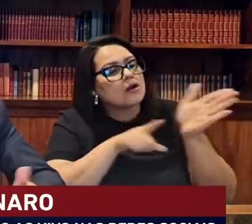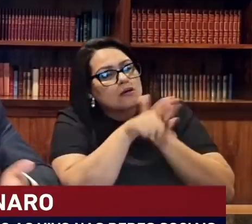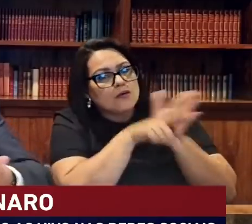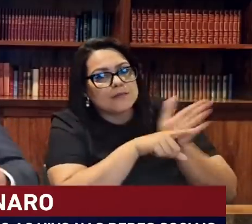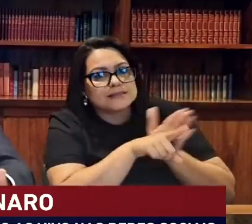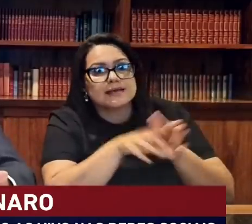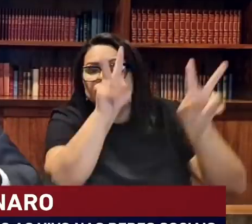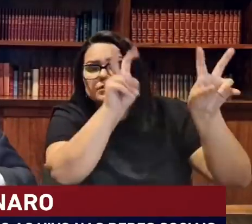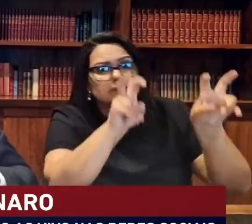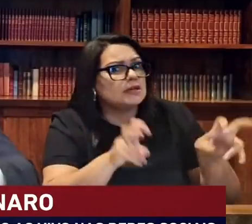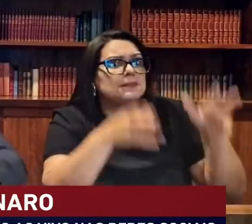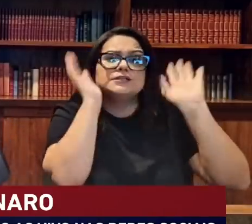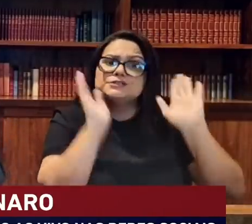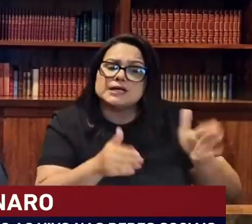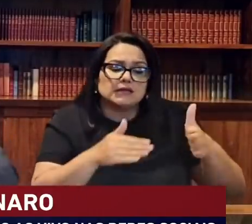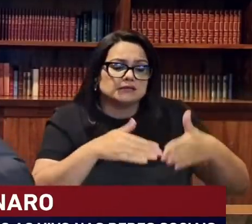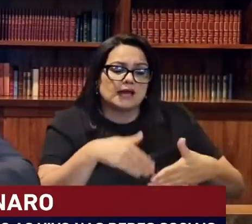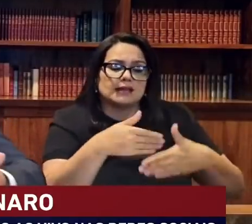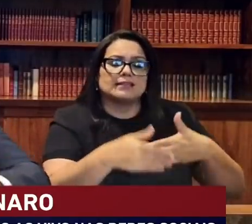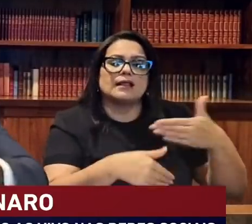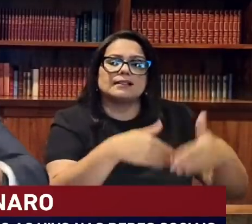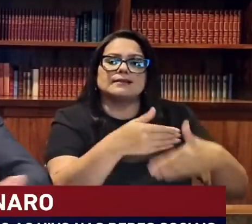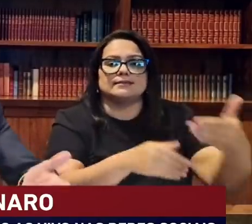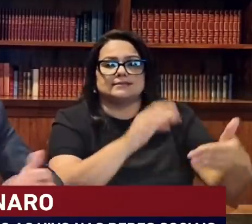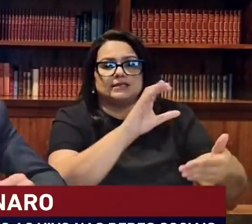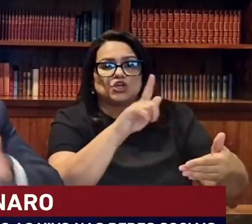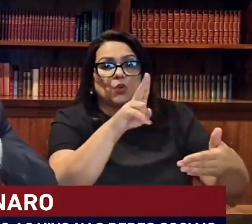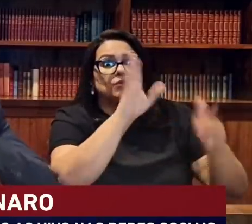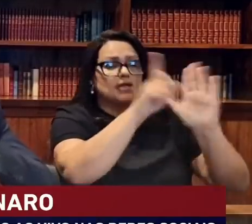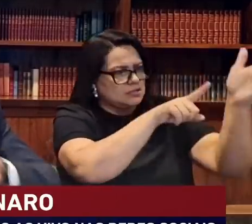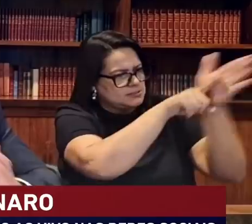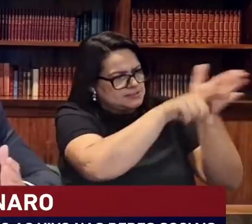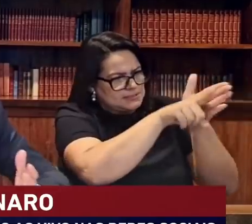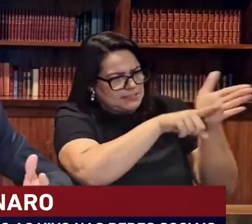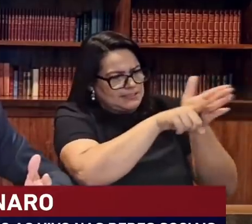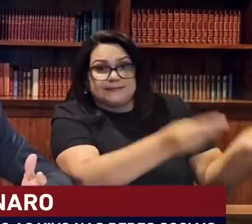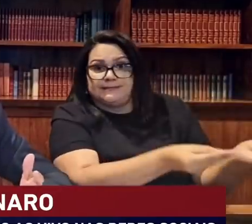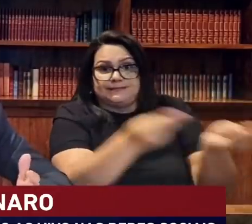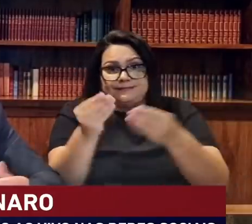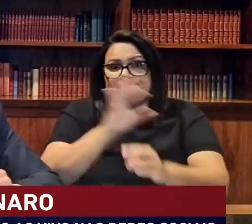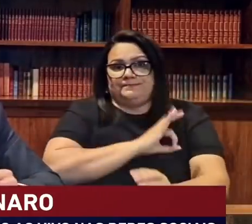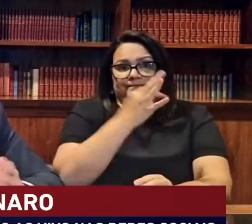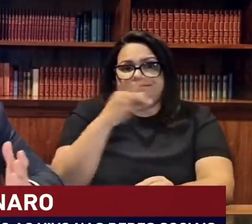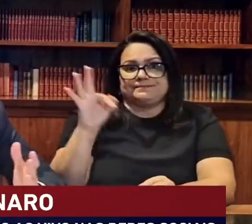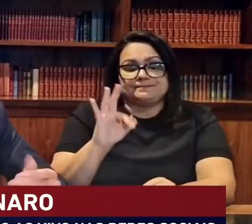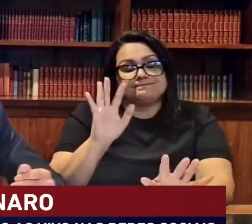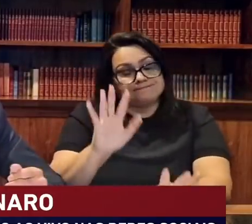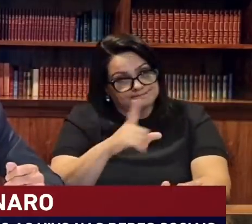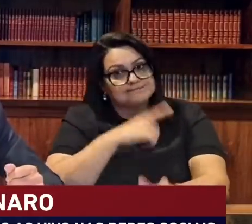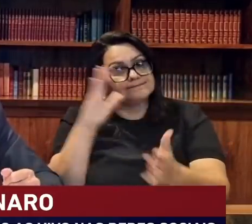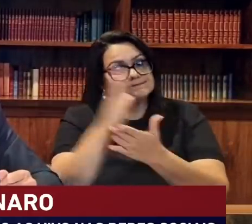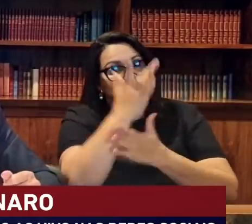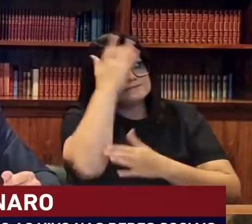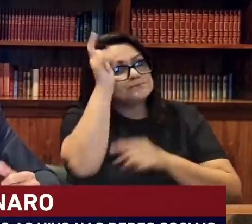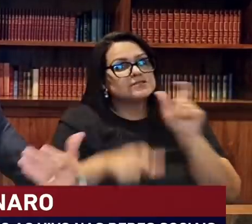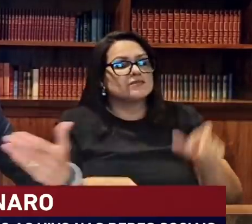também, que está na esteira do que a CGU vinha fazendo. Agora, tem gente, né? Tem gente que